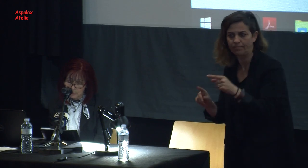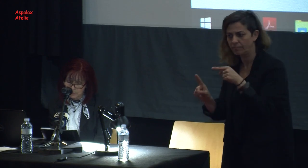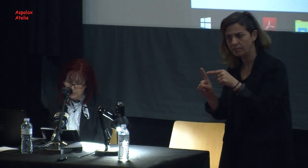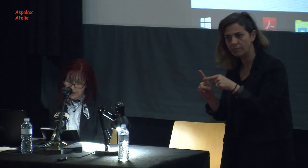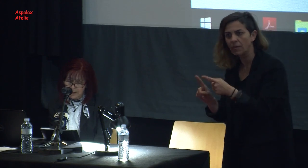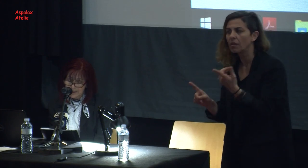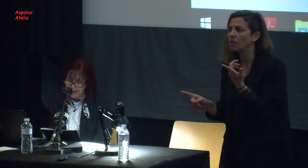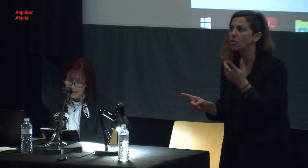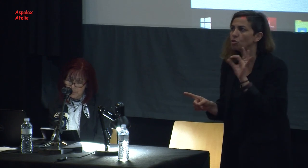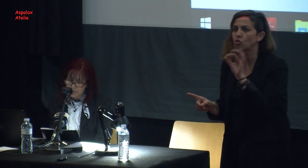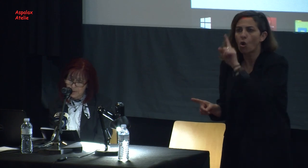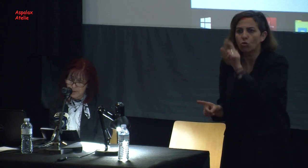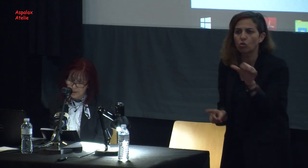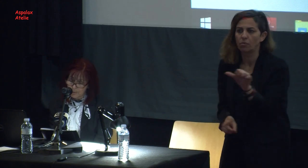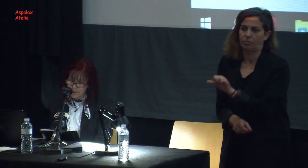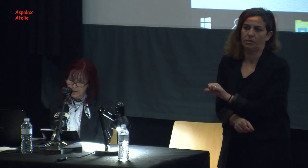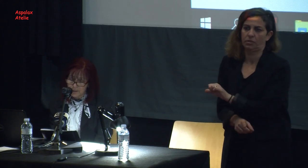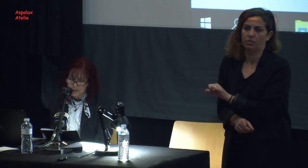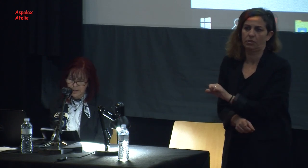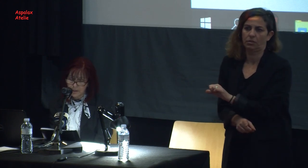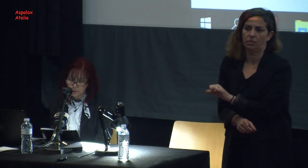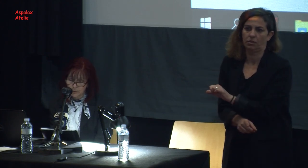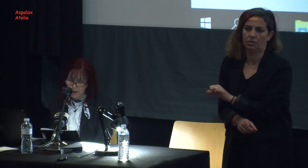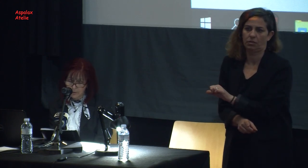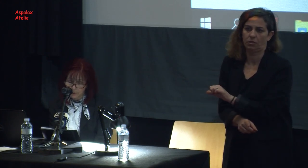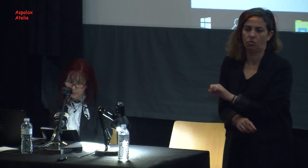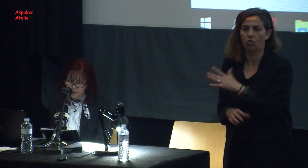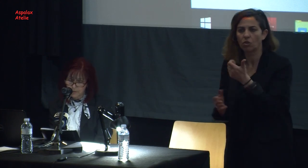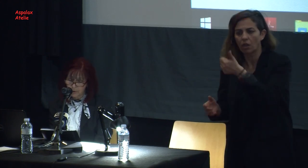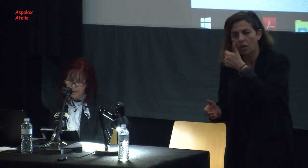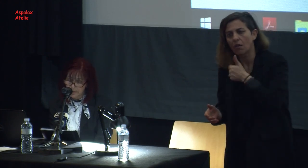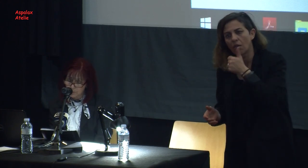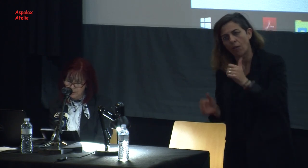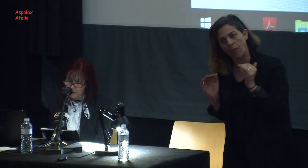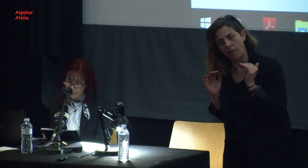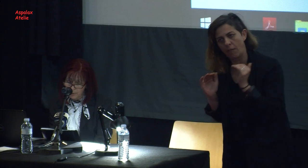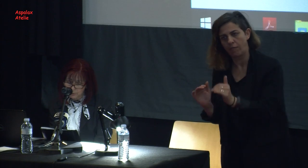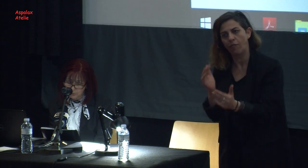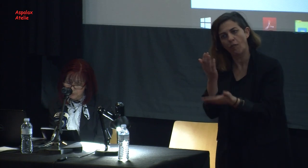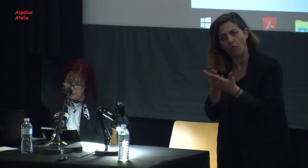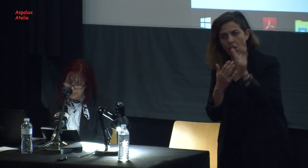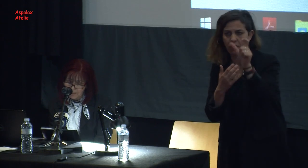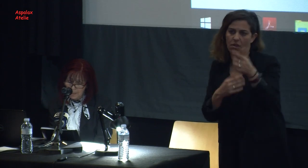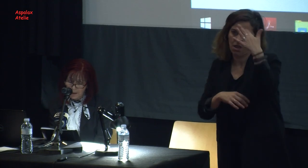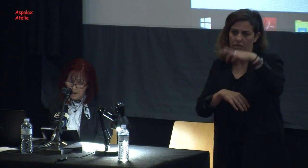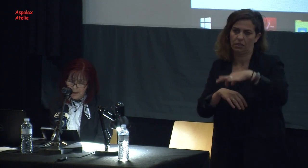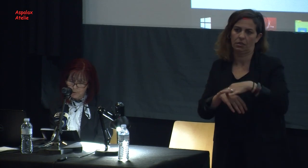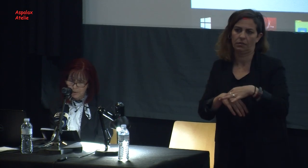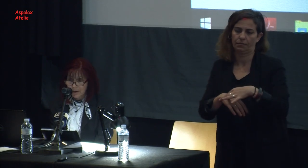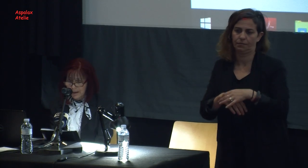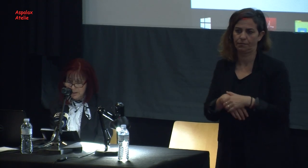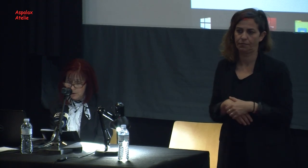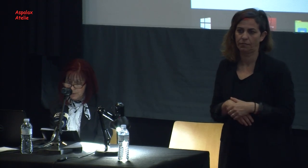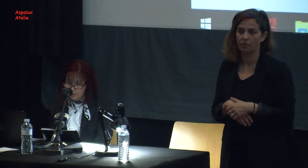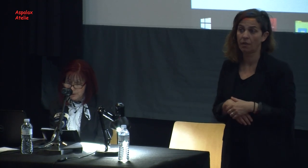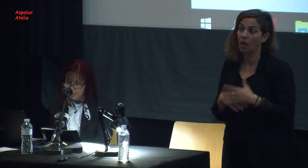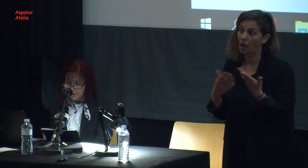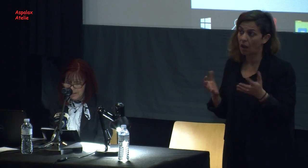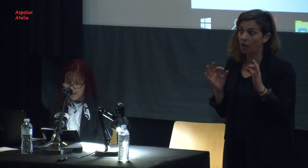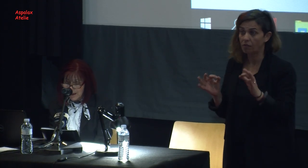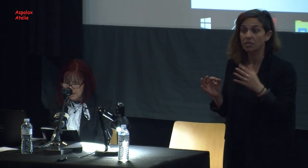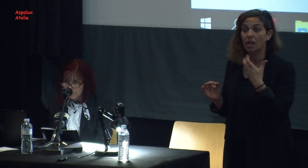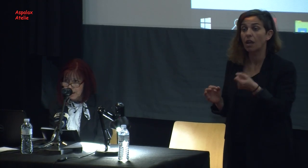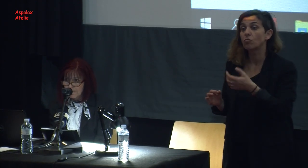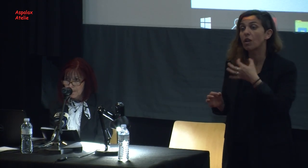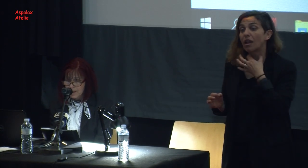της ζωής τους και να έχουν τη δύναμη να συνεχίσουν το έργο τους, τη βοήθεια στον άνθρωπό τους. Έχουν ανάγκη όμως και